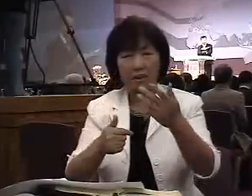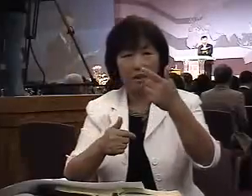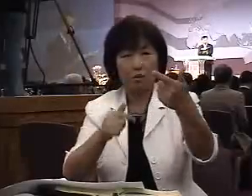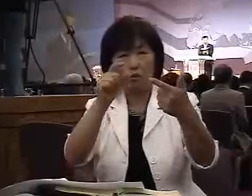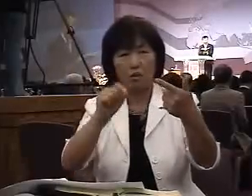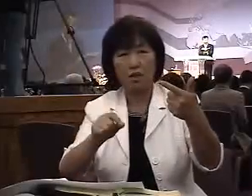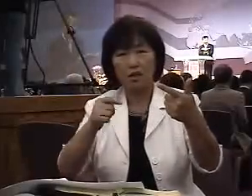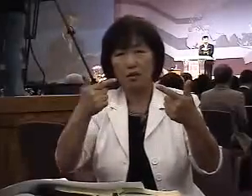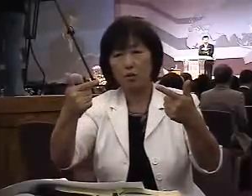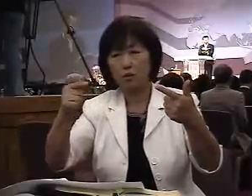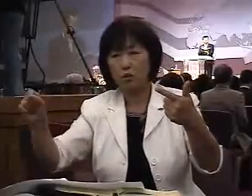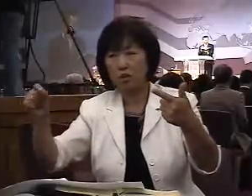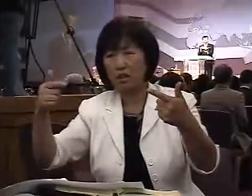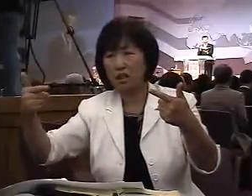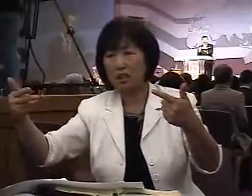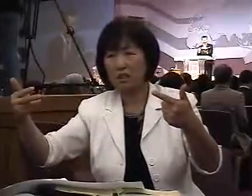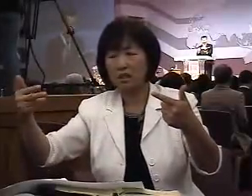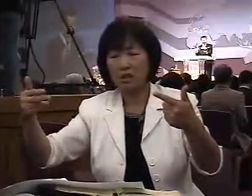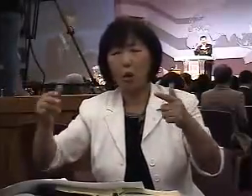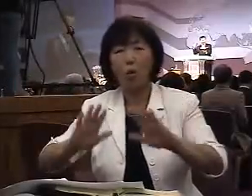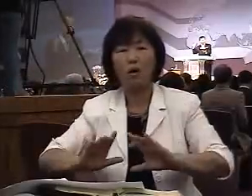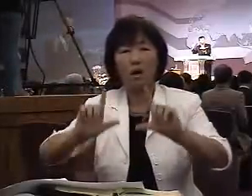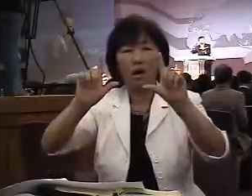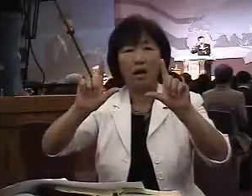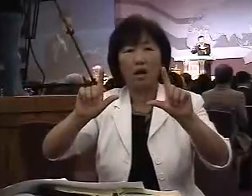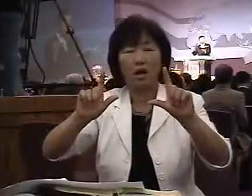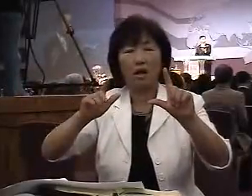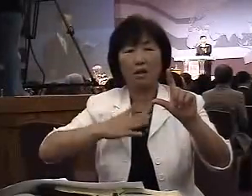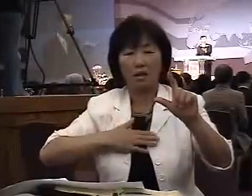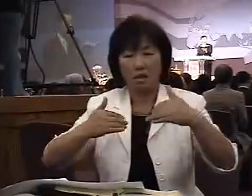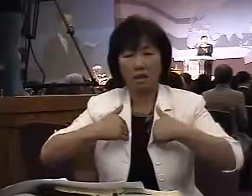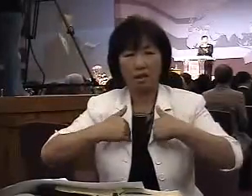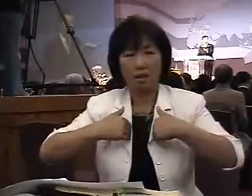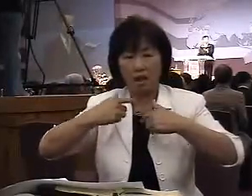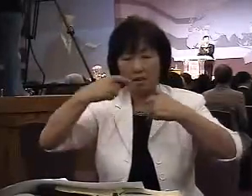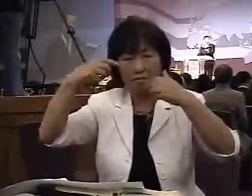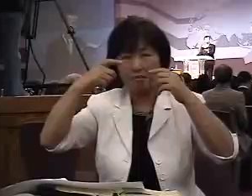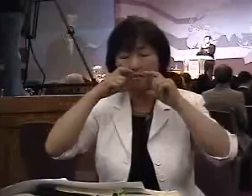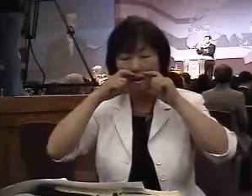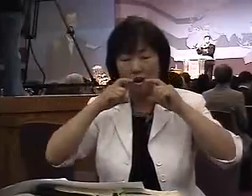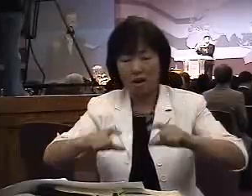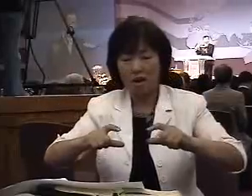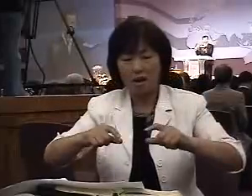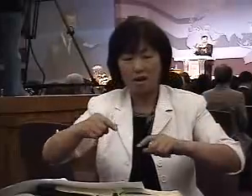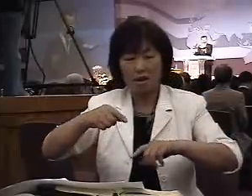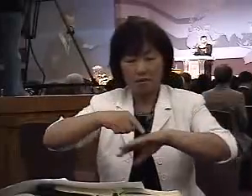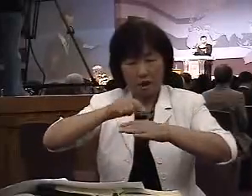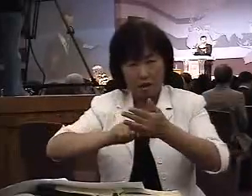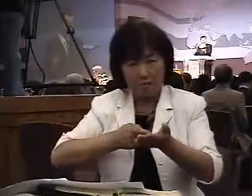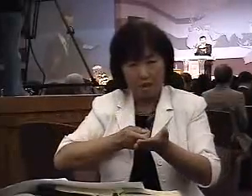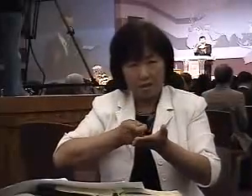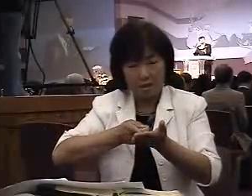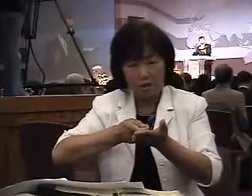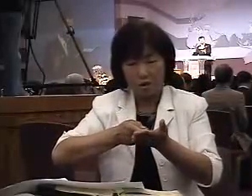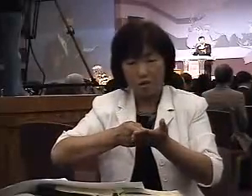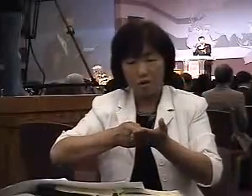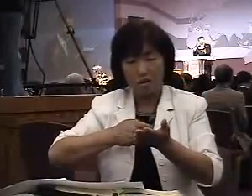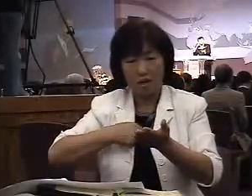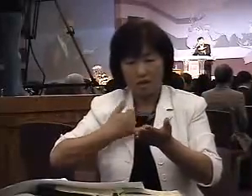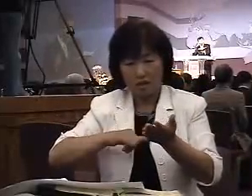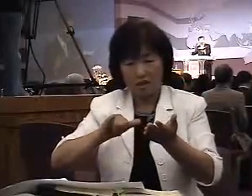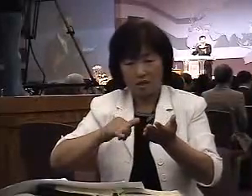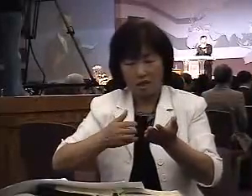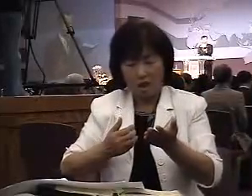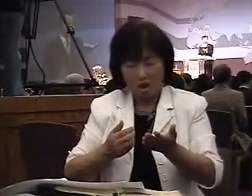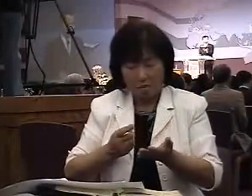6장 6절과 7절을 보니까 오늘날 내가 내게 명하는 이 말씀을 너는 마음에 새기고 내